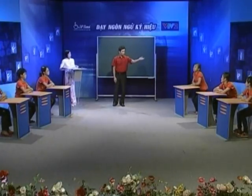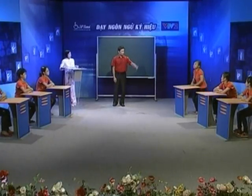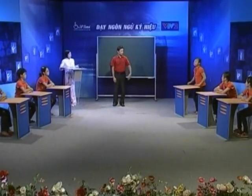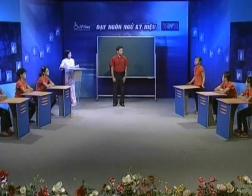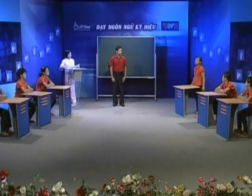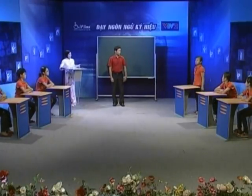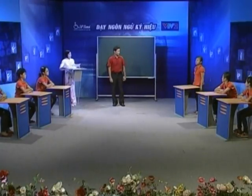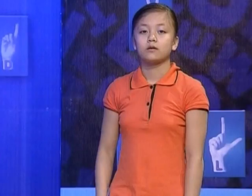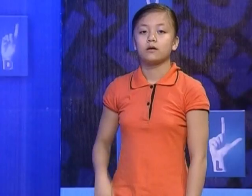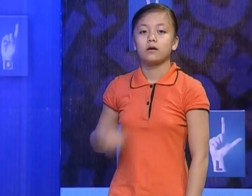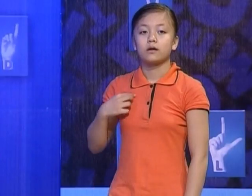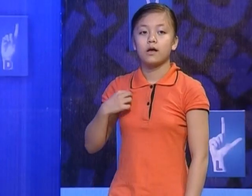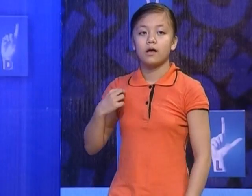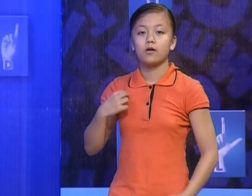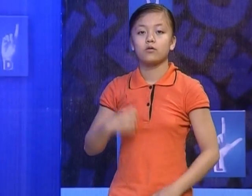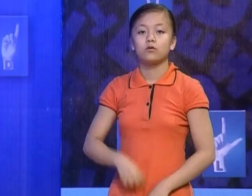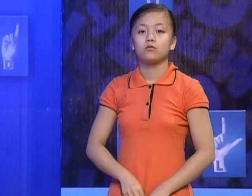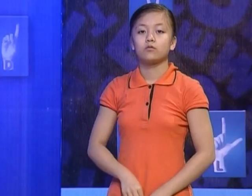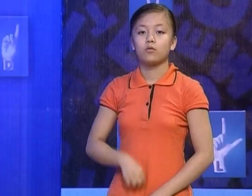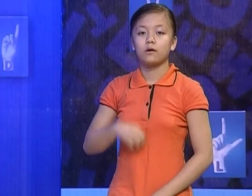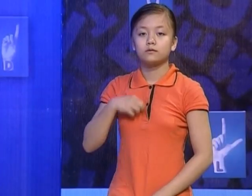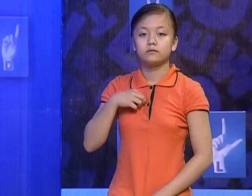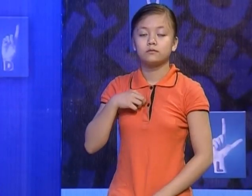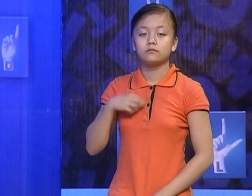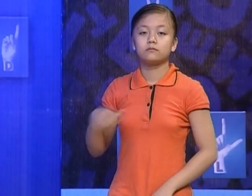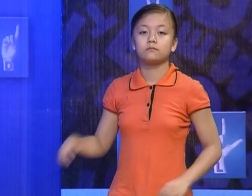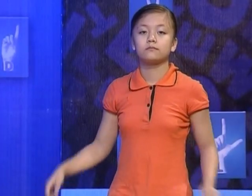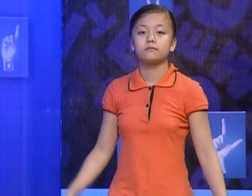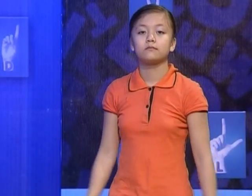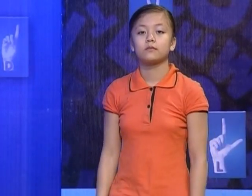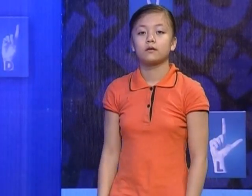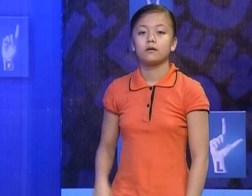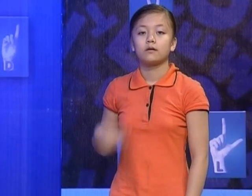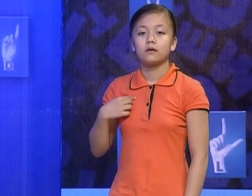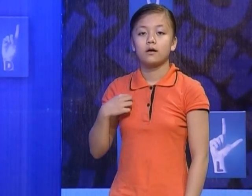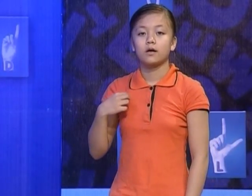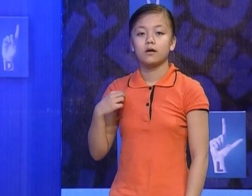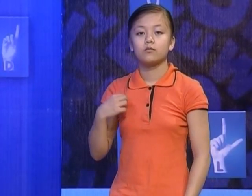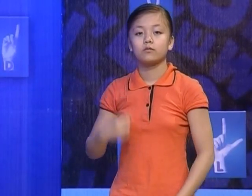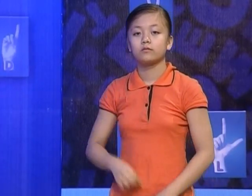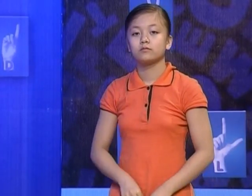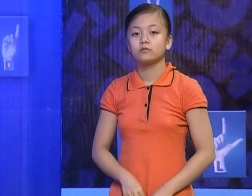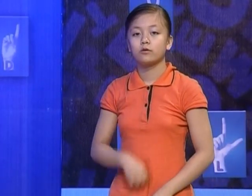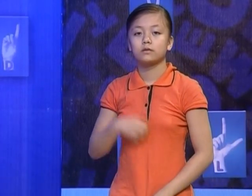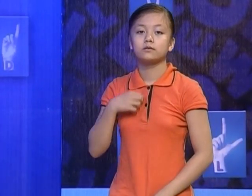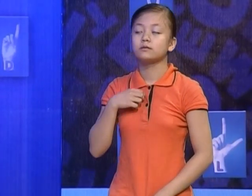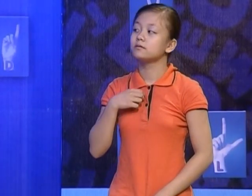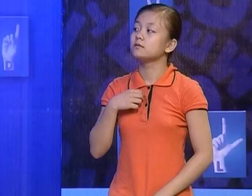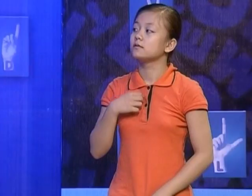Các em cùng thực hành ký hiệu áo khoác với bạn nhé. Bạn đang thực hành ký hiệu áo khoác đấy. Đây là ký hiệu áo khoác đấy các